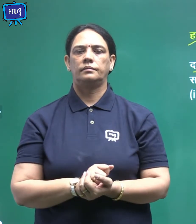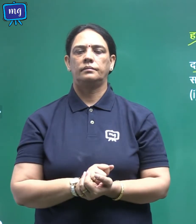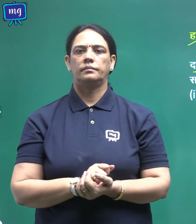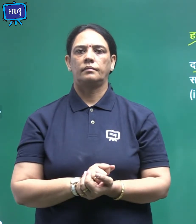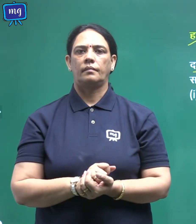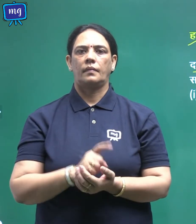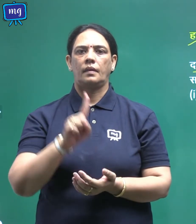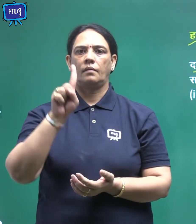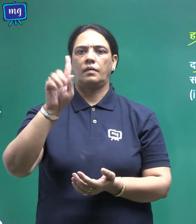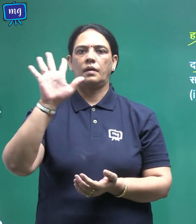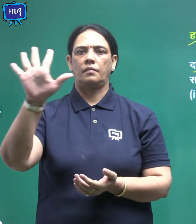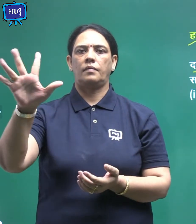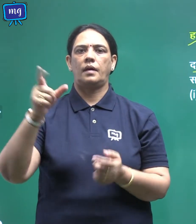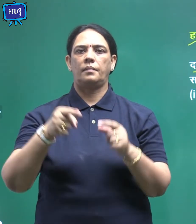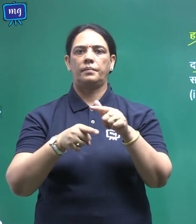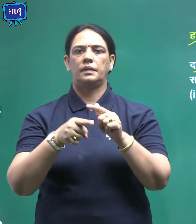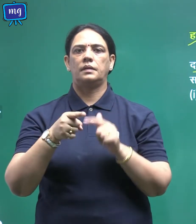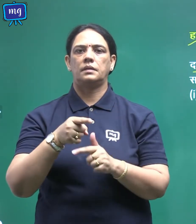15%,